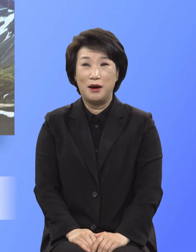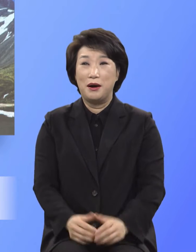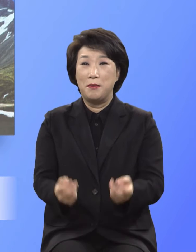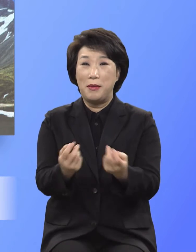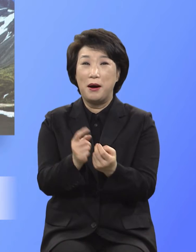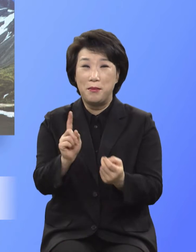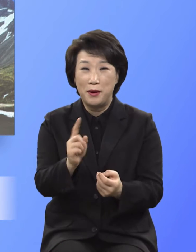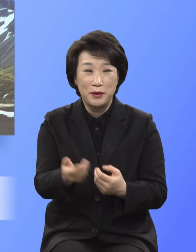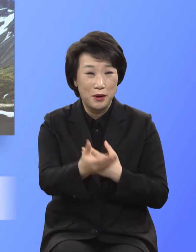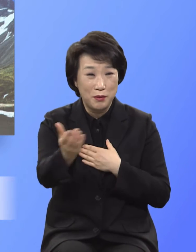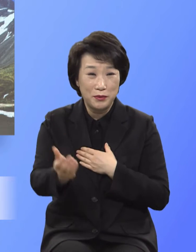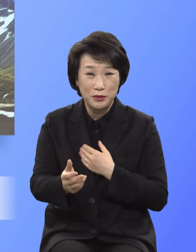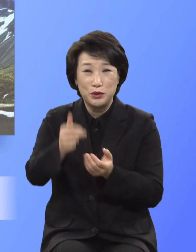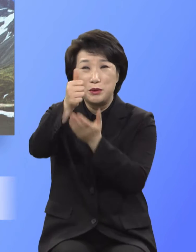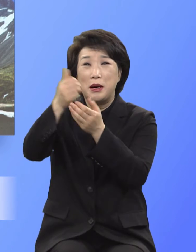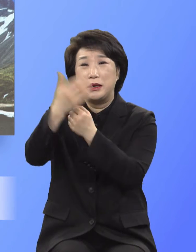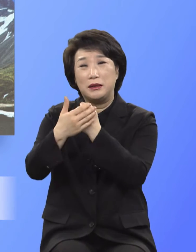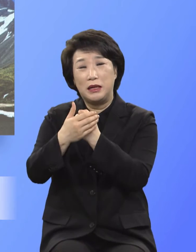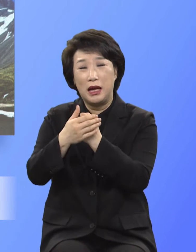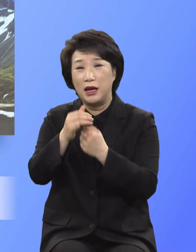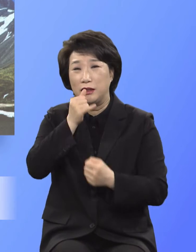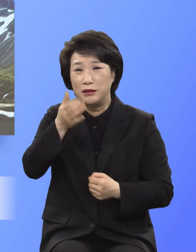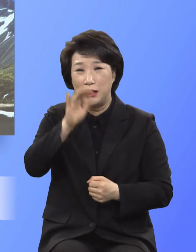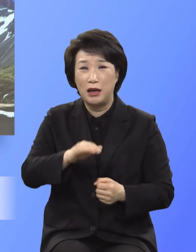어떻게 이 은혜 앞에 교만해?